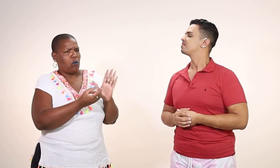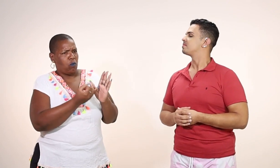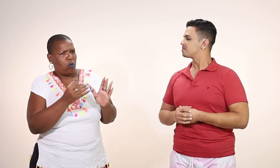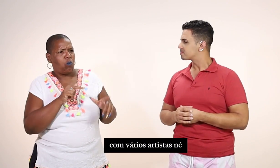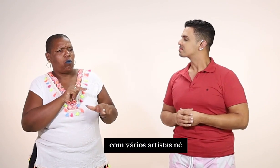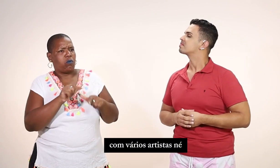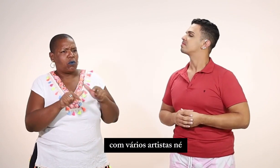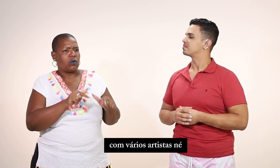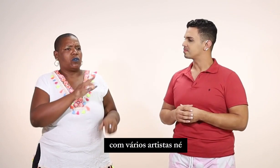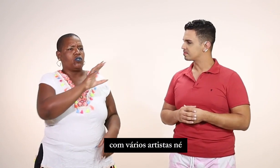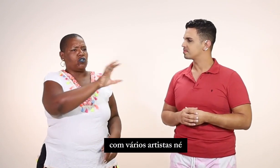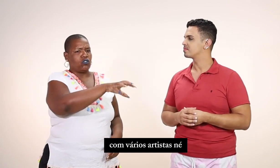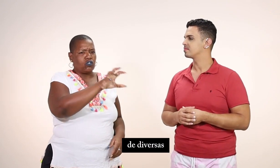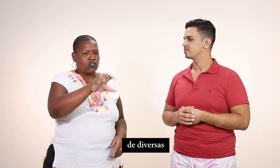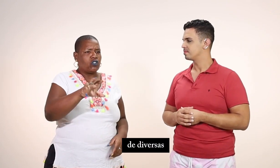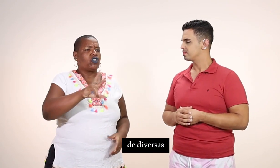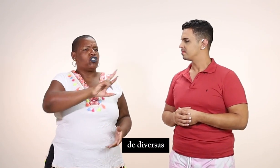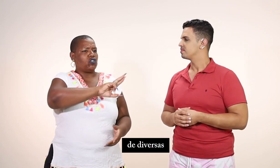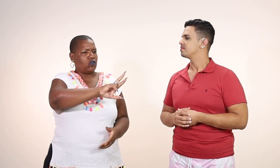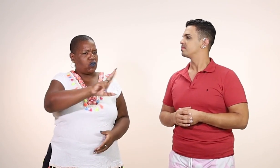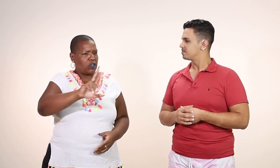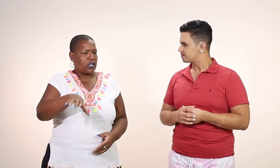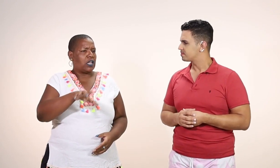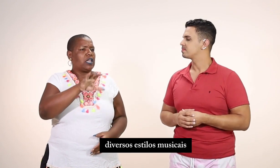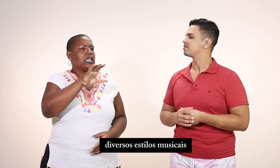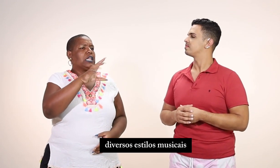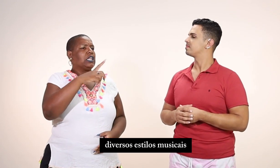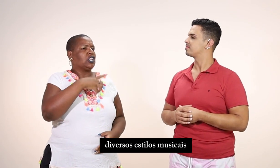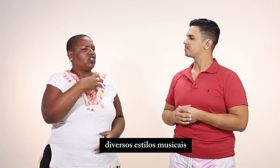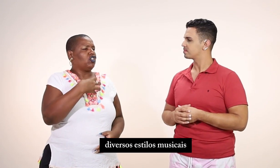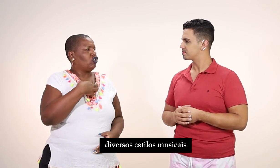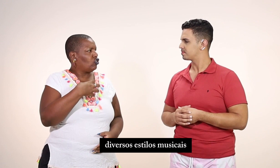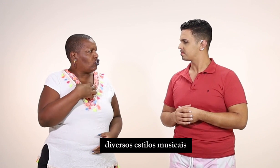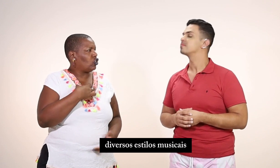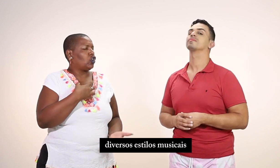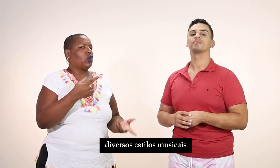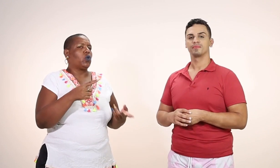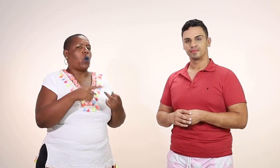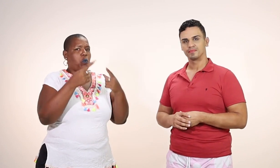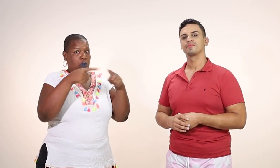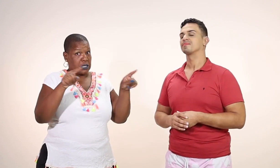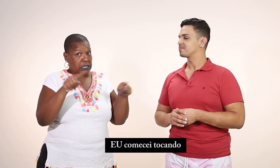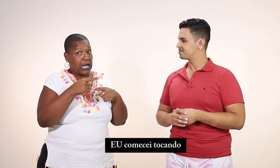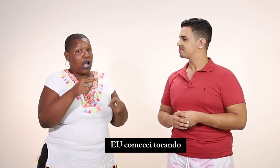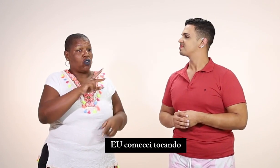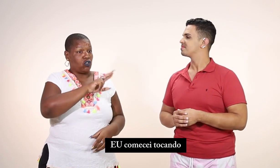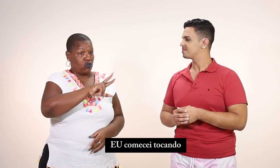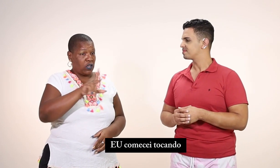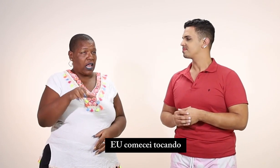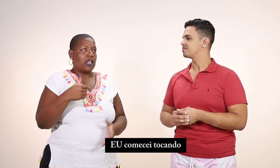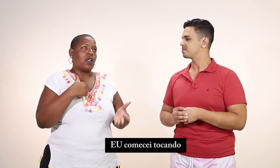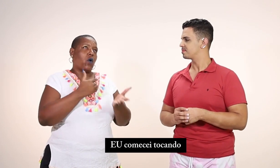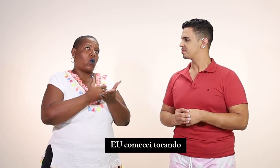com vários artistas, né, de diversos estilos musicais. Eu comecei